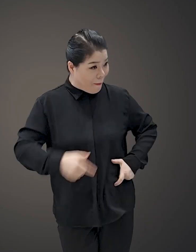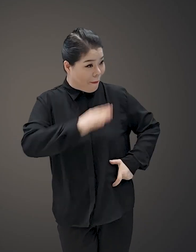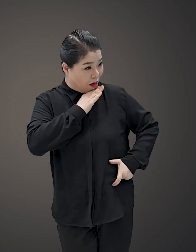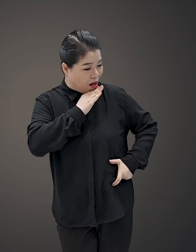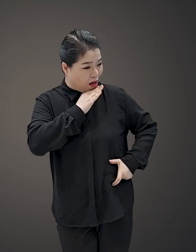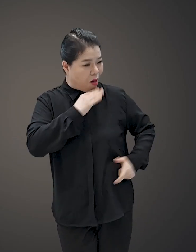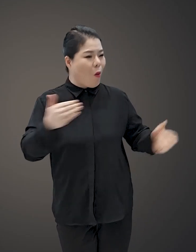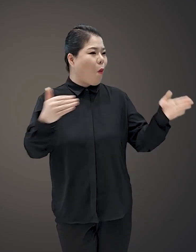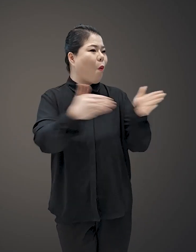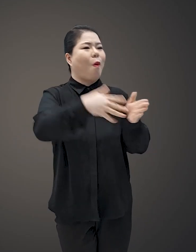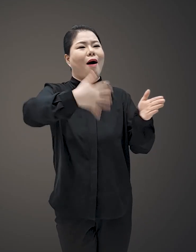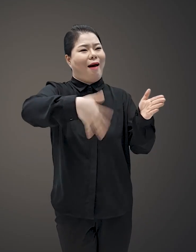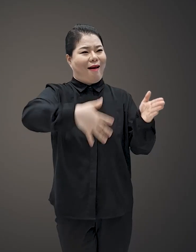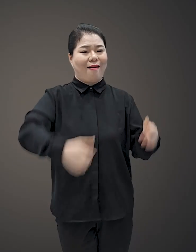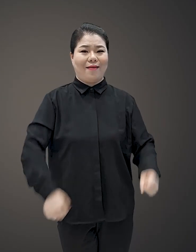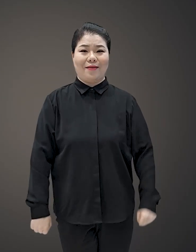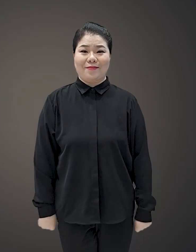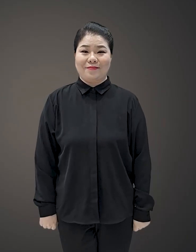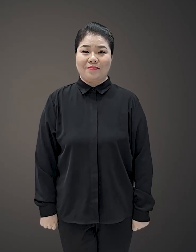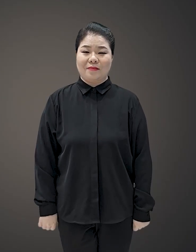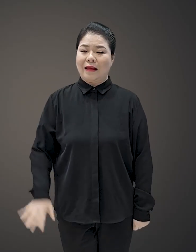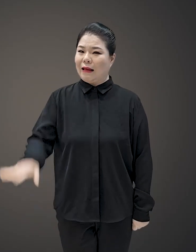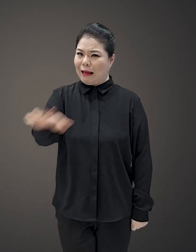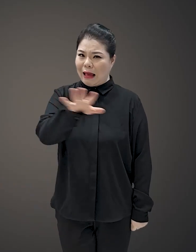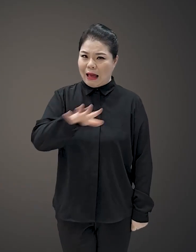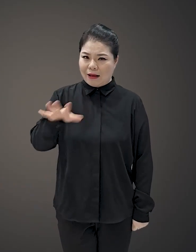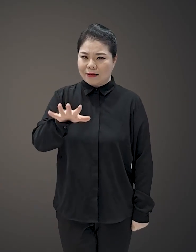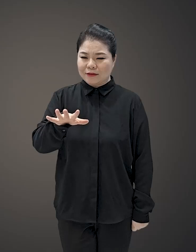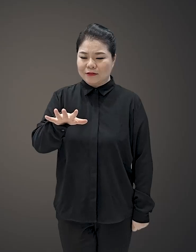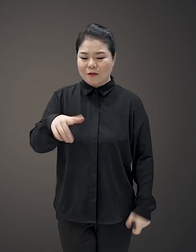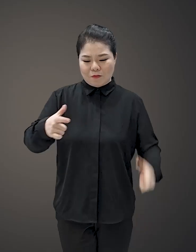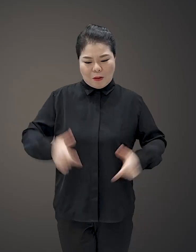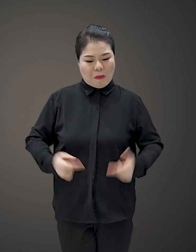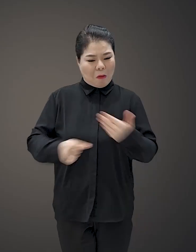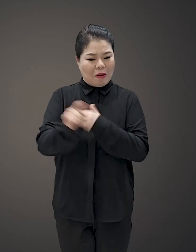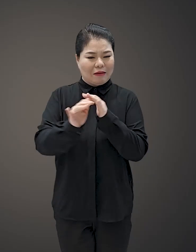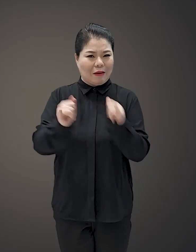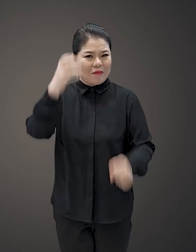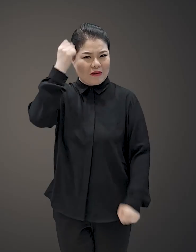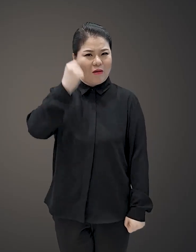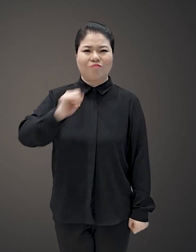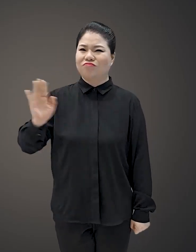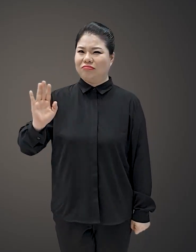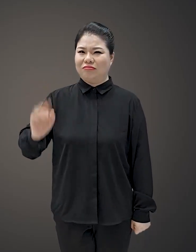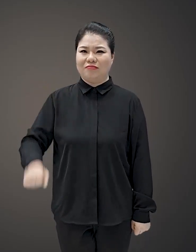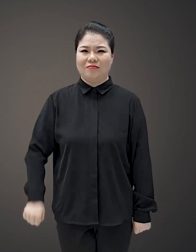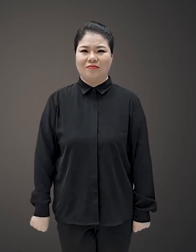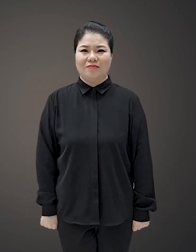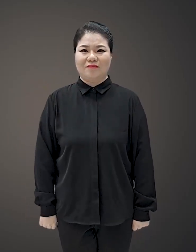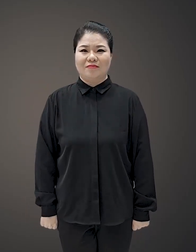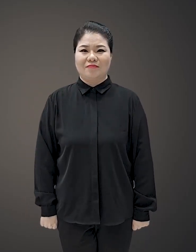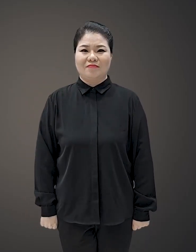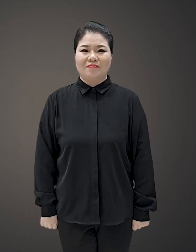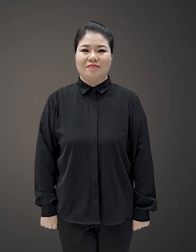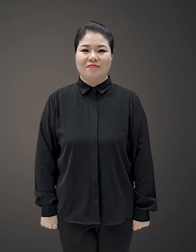말인가요? 아직요. 어느 누구도 준우승자는 기억하지 못한다.